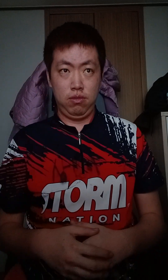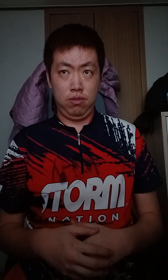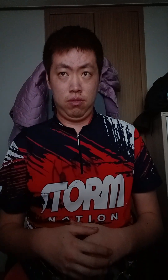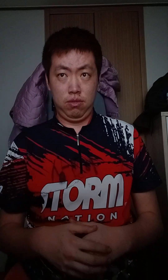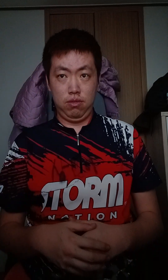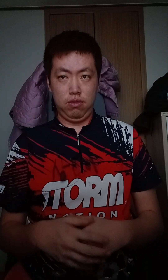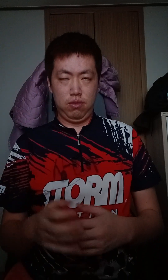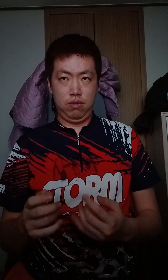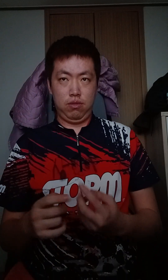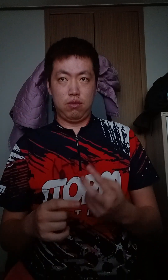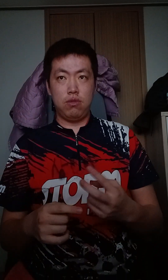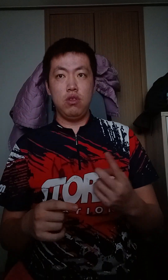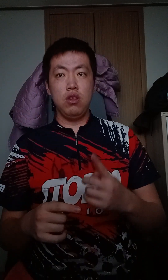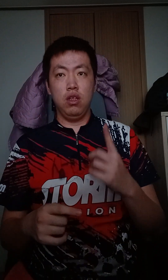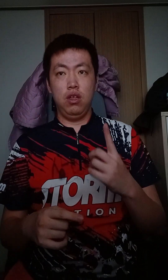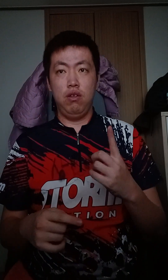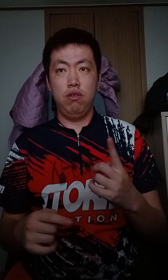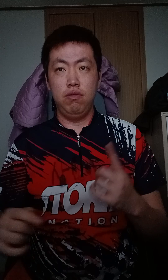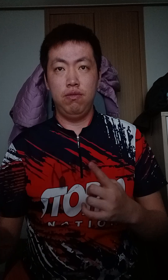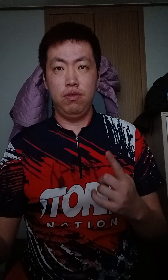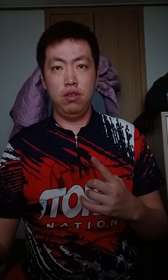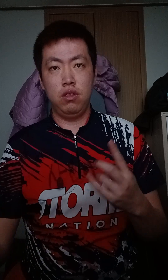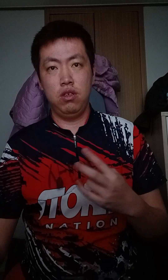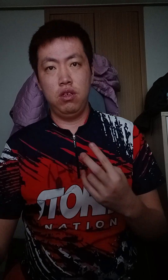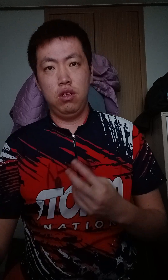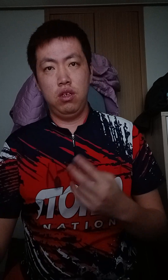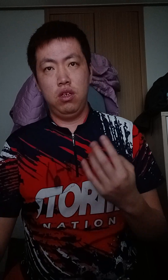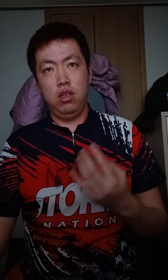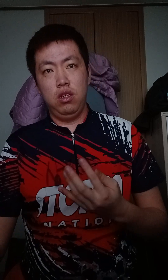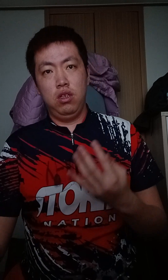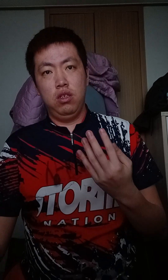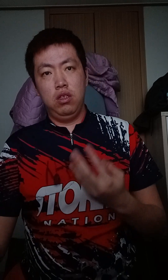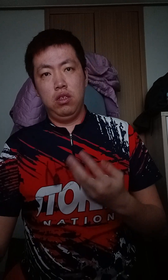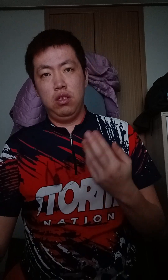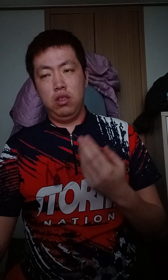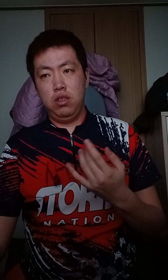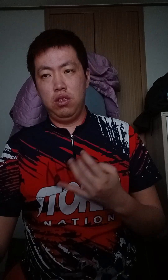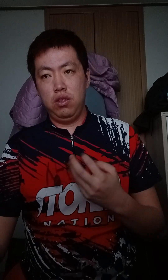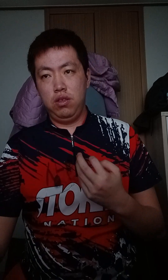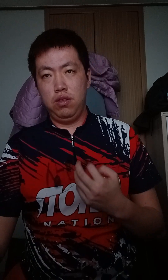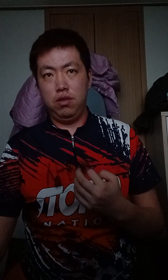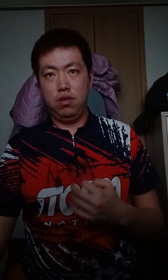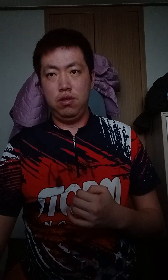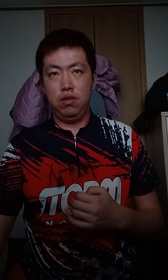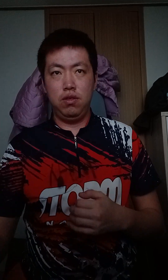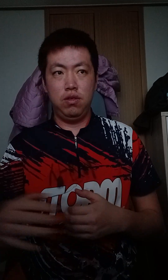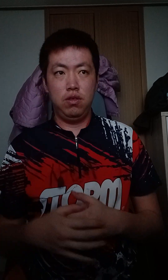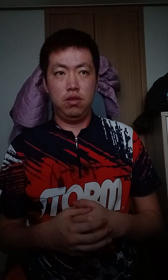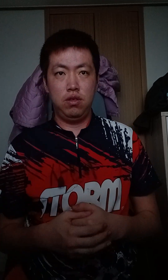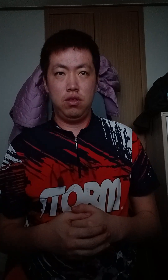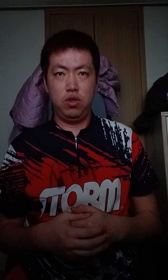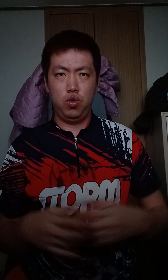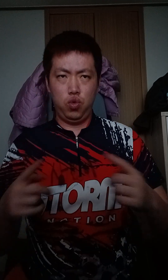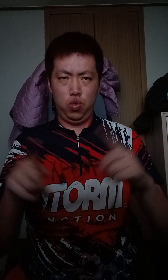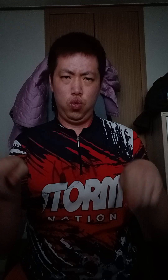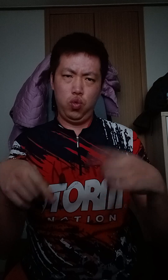비아노스는요 하루에 딱 한 캡슐로 남성분들의 건강, 지구력 그리고 체력까지 좀 전동 휠체어 훼손